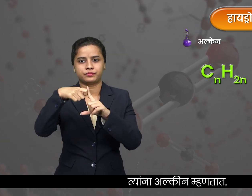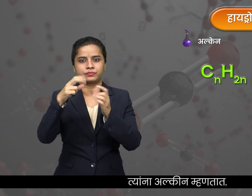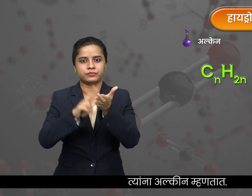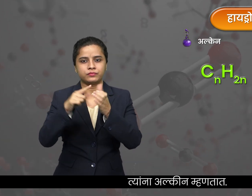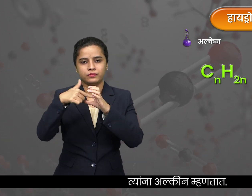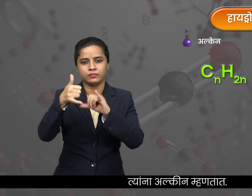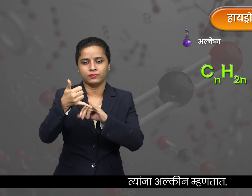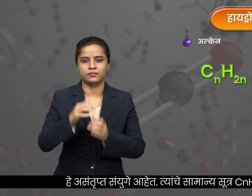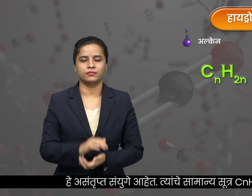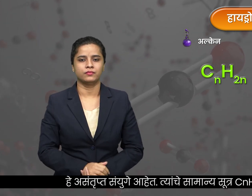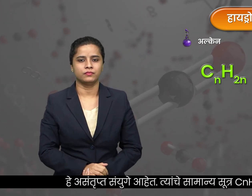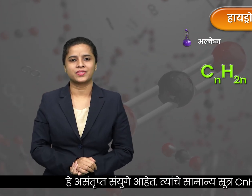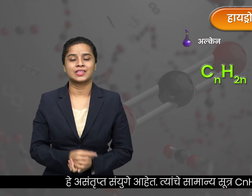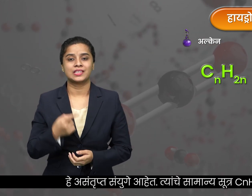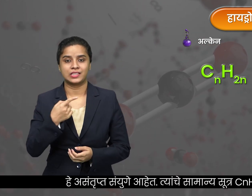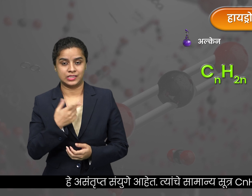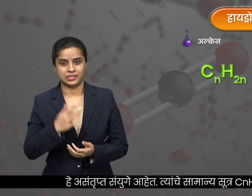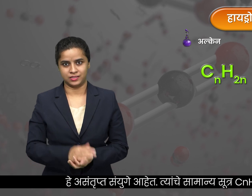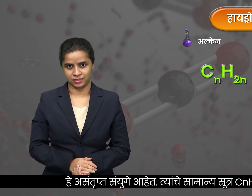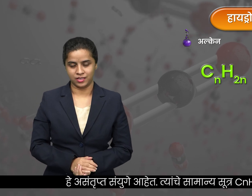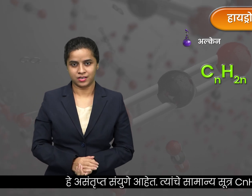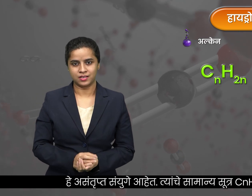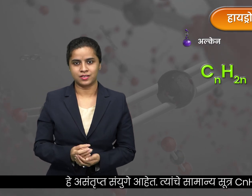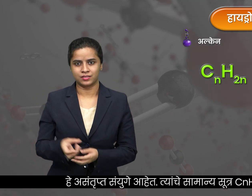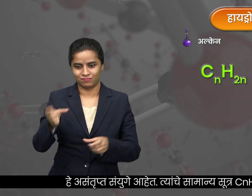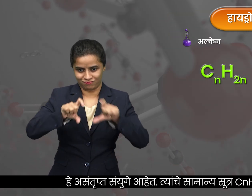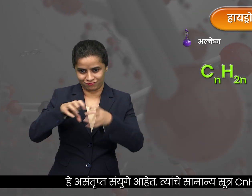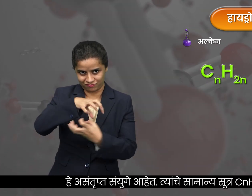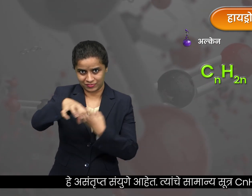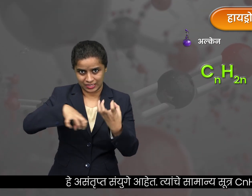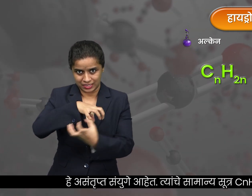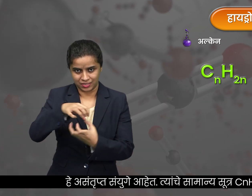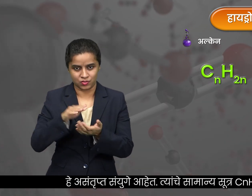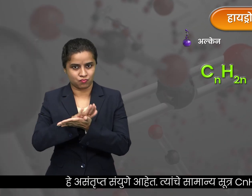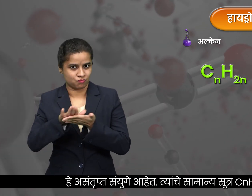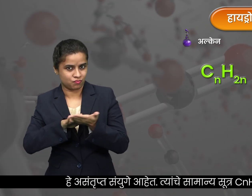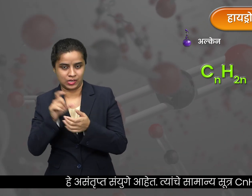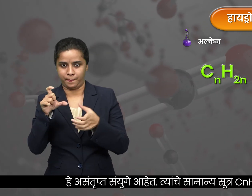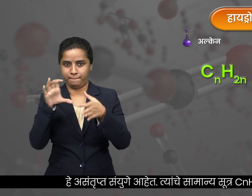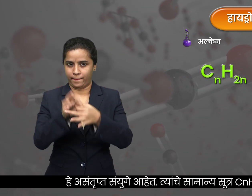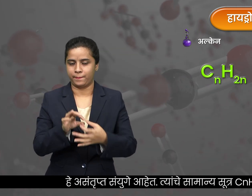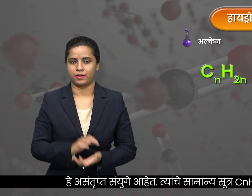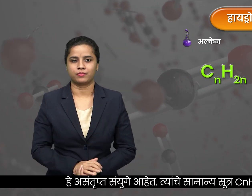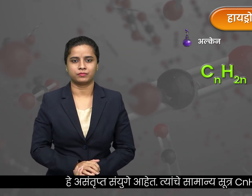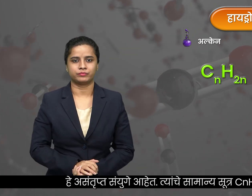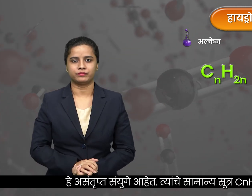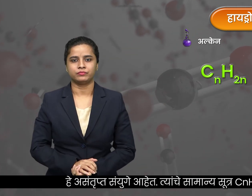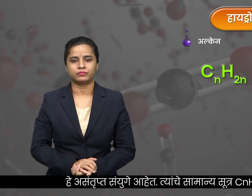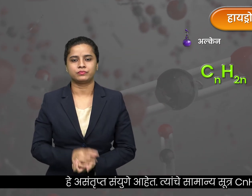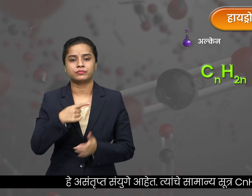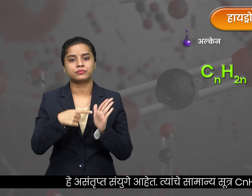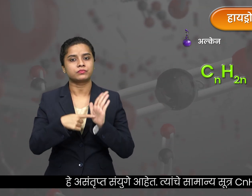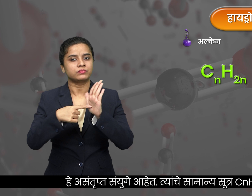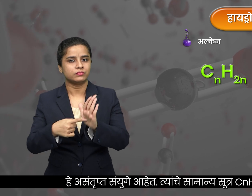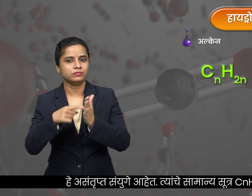अल्कीन म्हणतात. हे असंतृप्त संयुगे आहेत. त्यांचे सामान्य सूत्र CnH2n आहे.